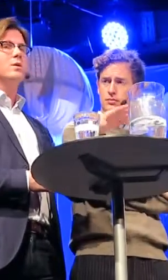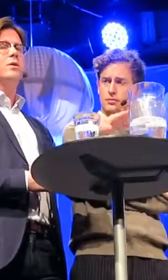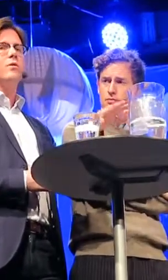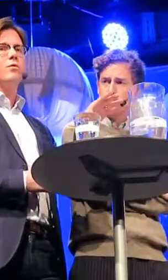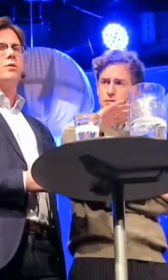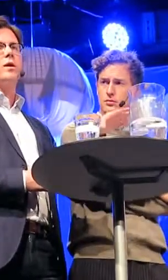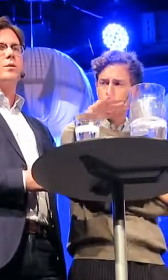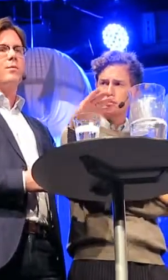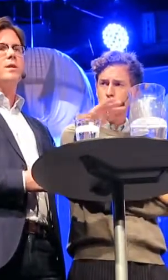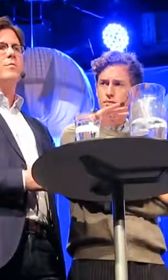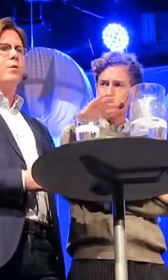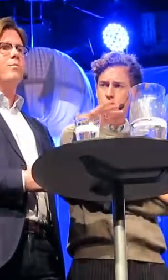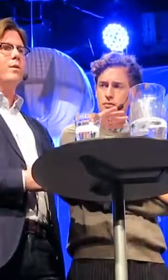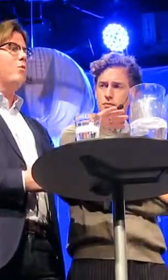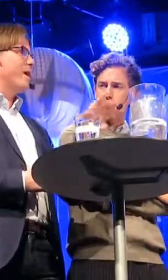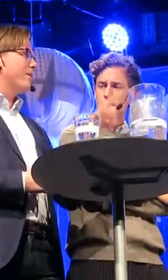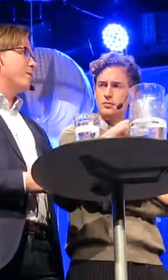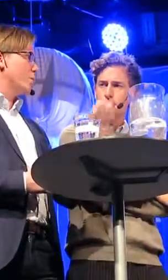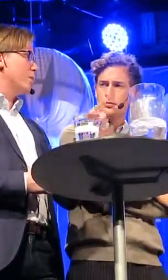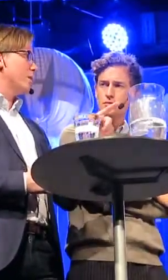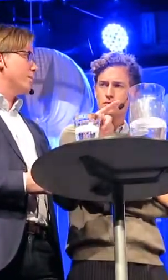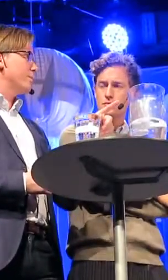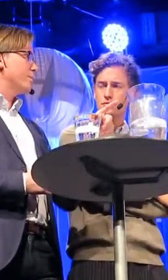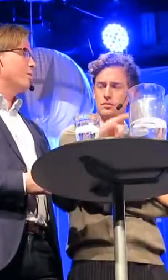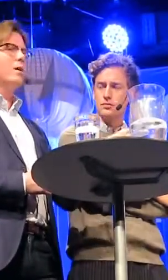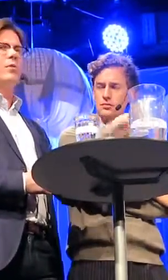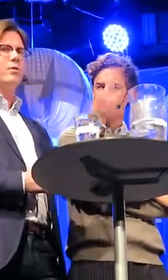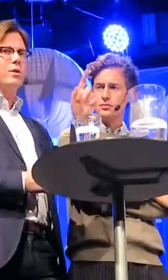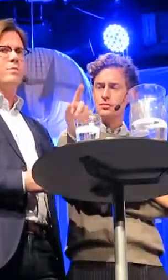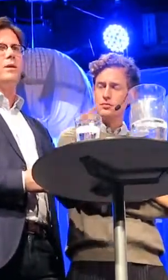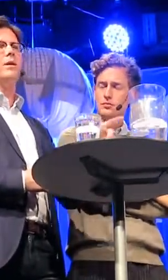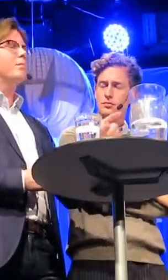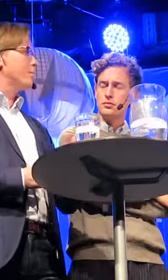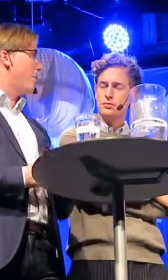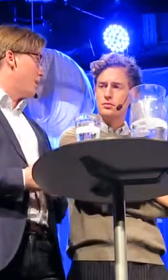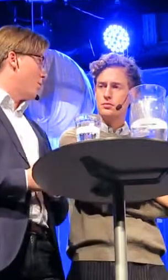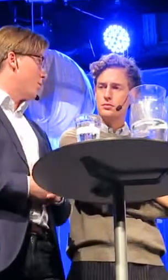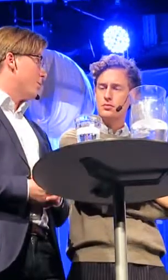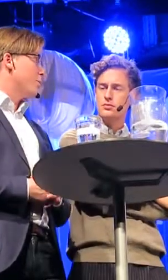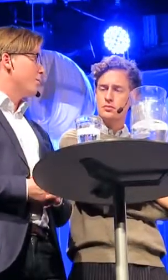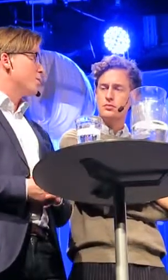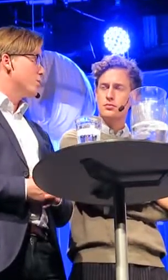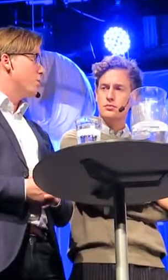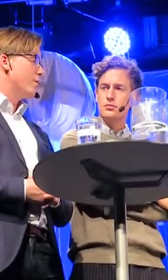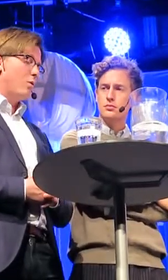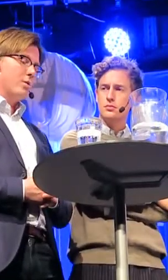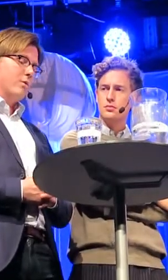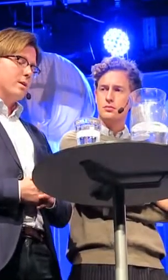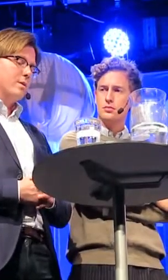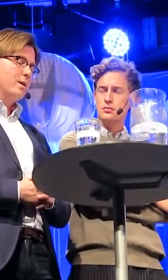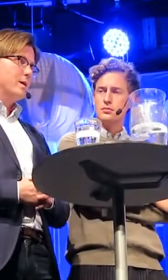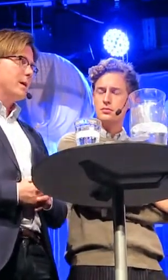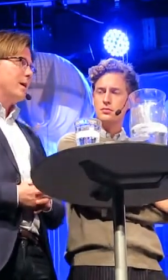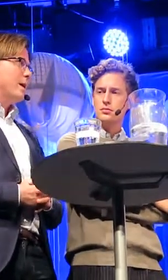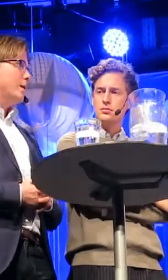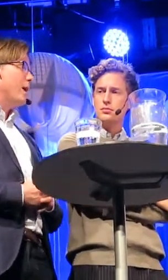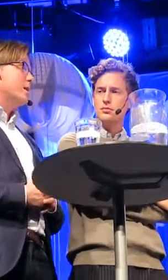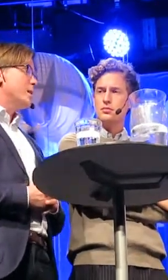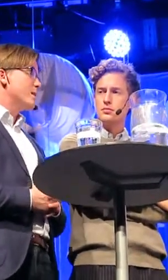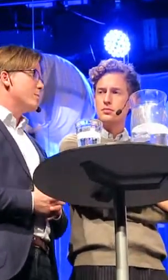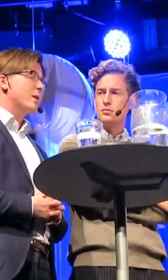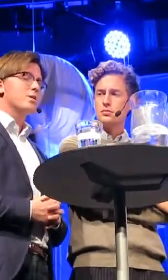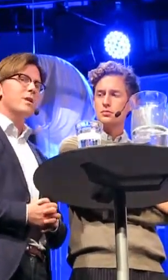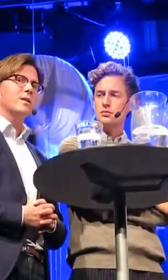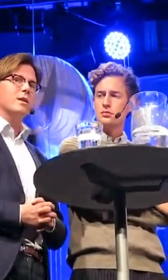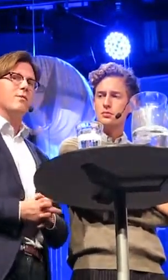Alltså en höjd CO2-skatt gemensamt på Europanivå är en av nycklarna. Alltså kan vi lyckas med det på allvar på Europanivå så får vi fart på verksamheten. Det